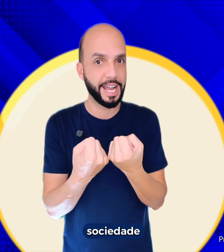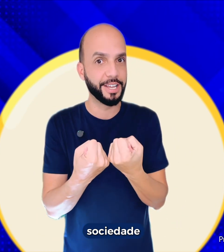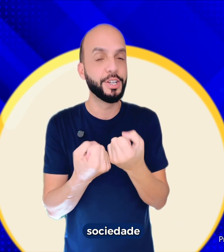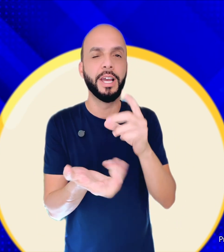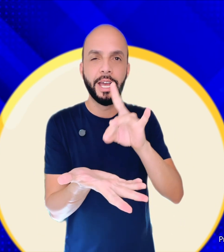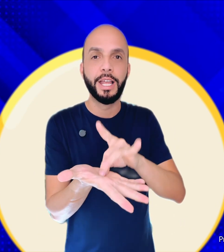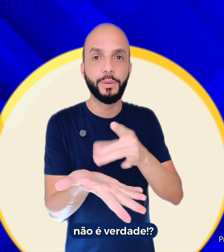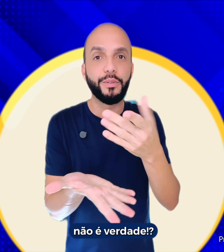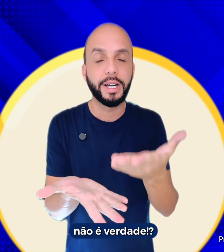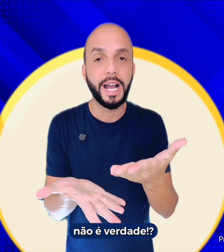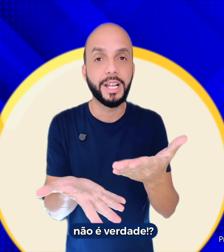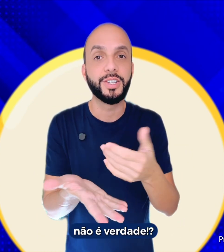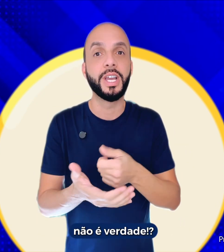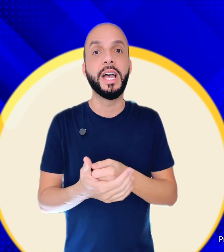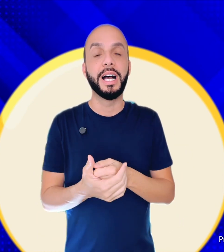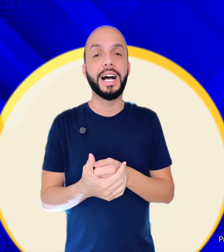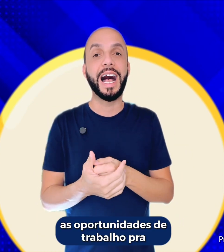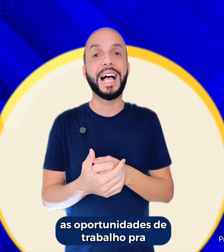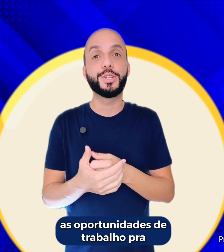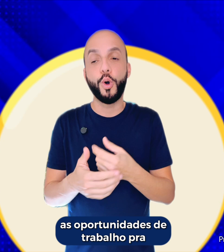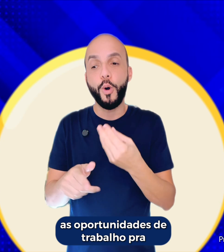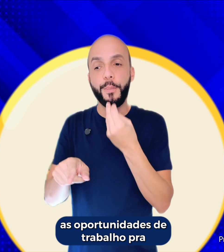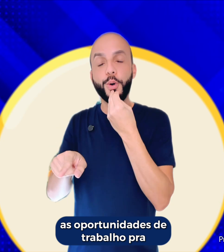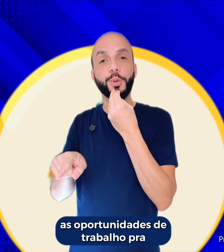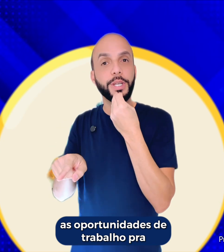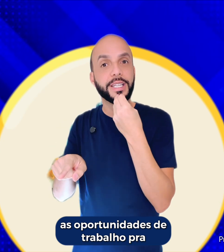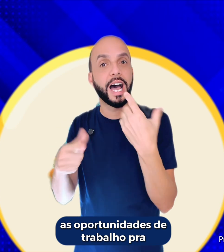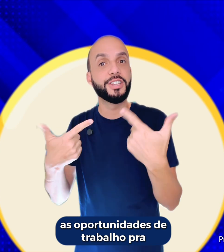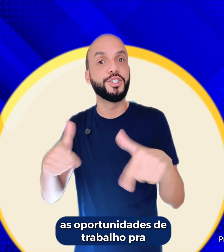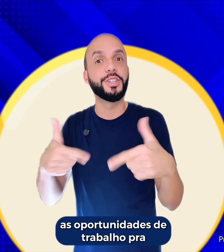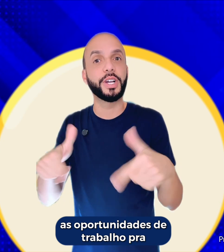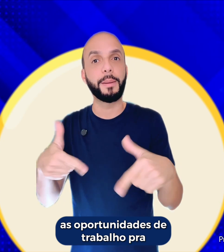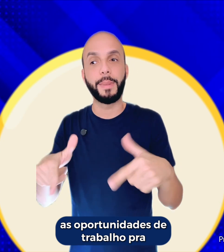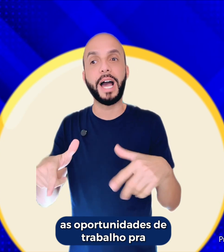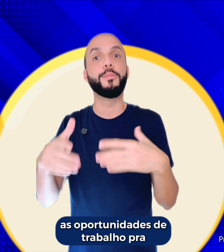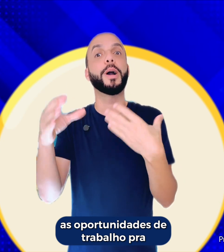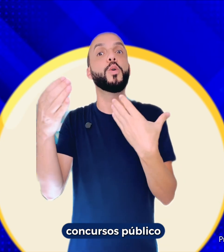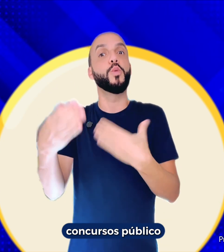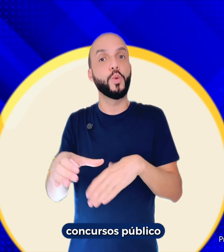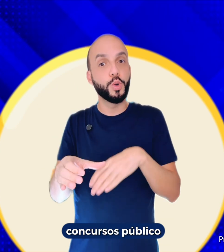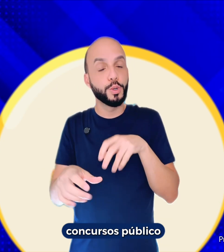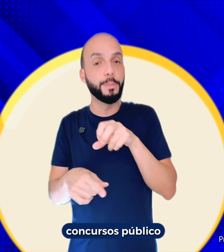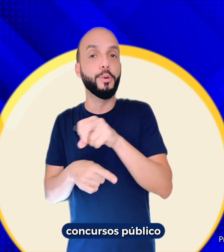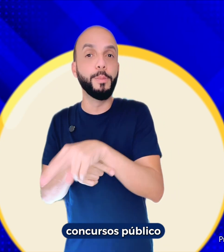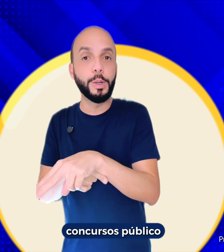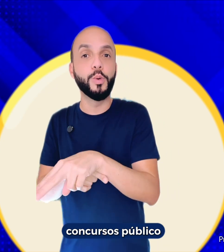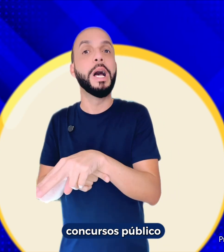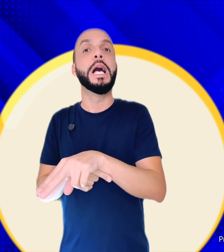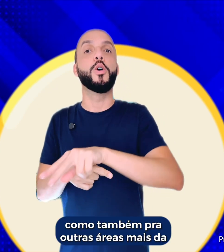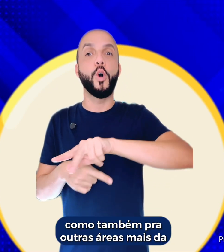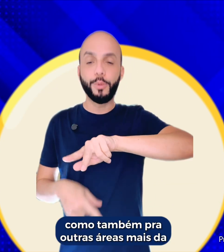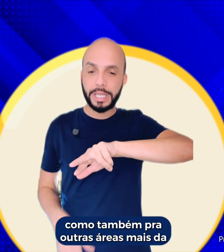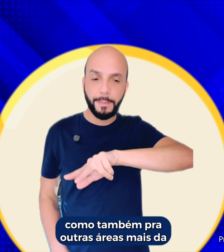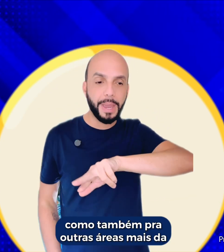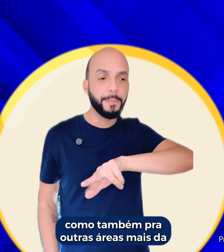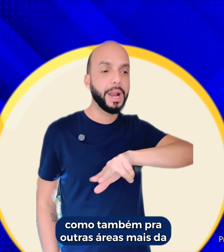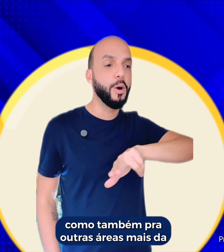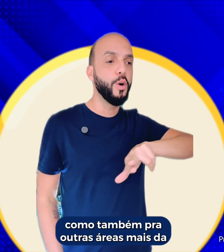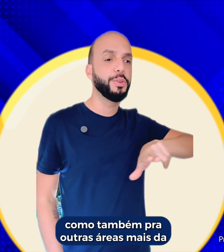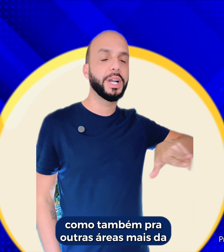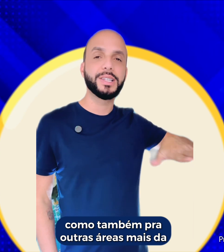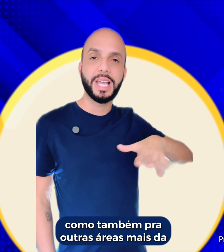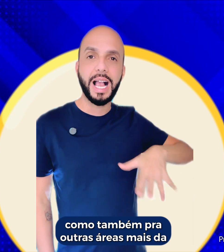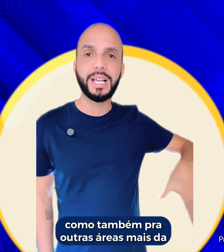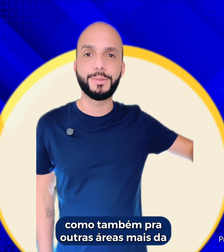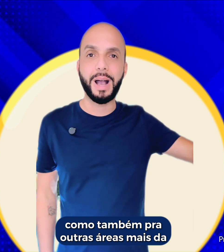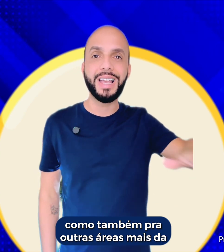sociedade, não é verdade? As oportunidades de trabalho para concurso público, como também para